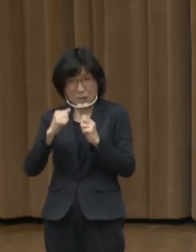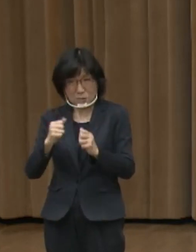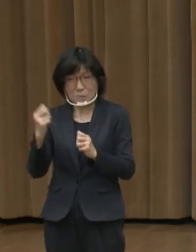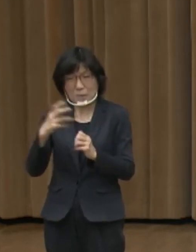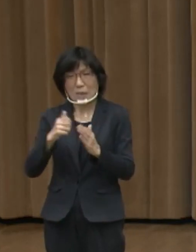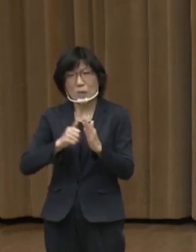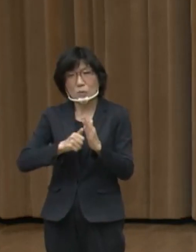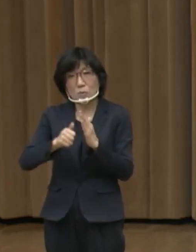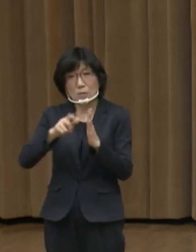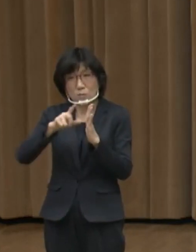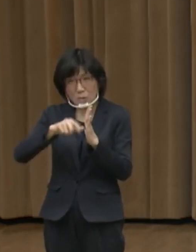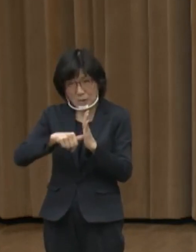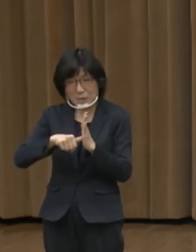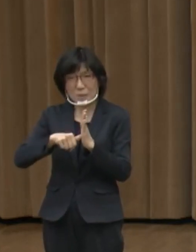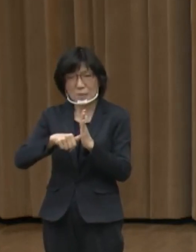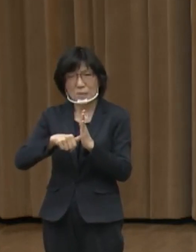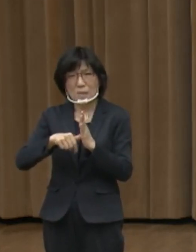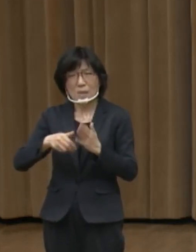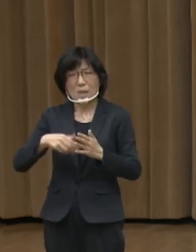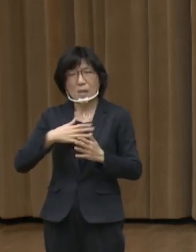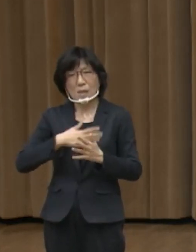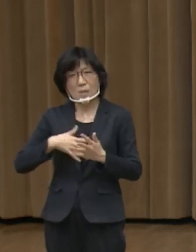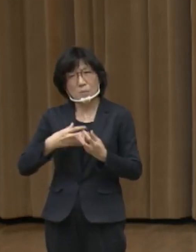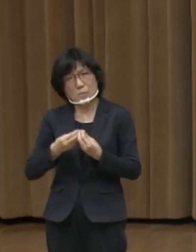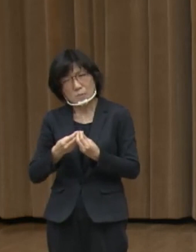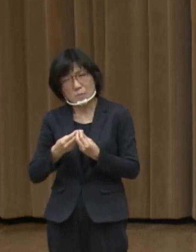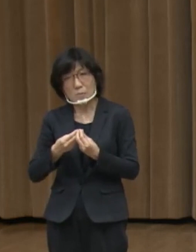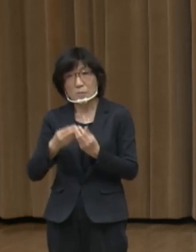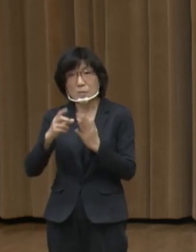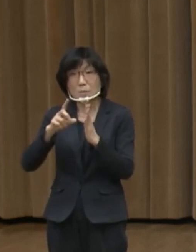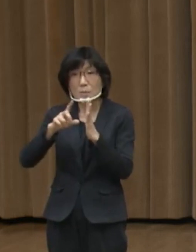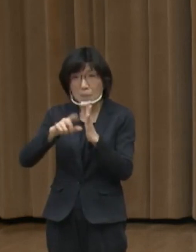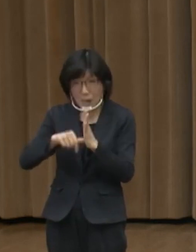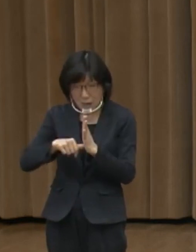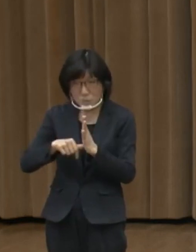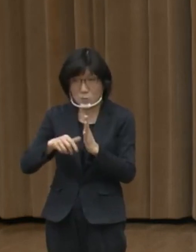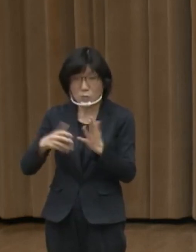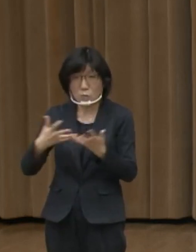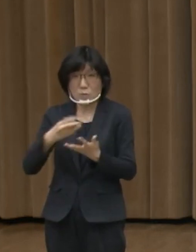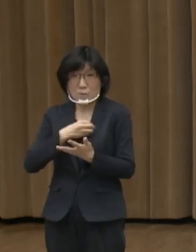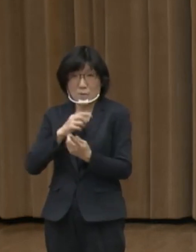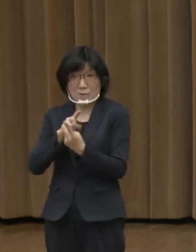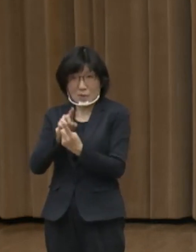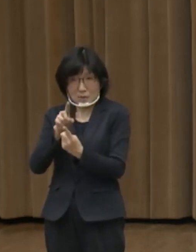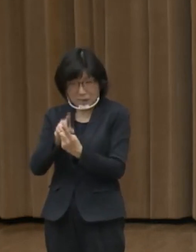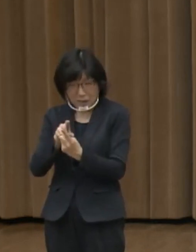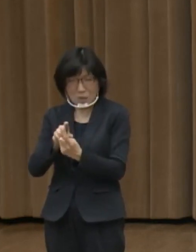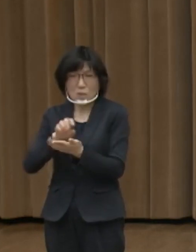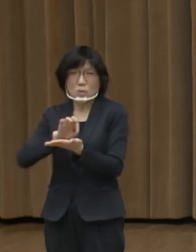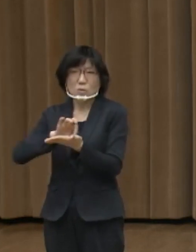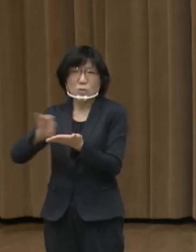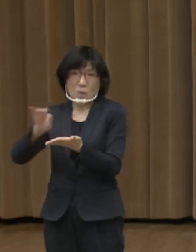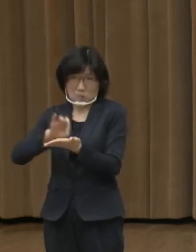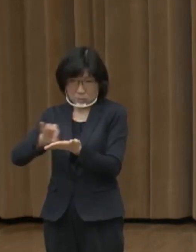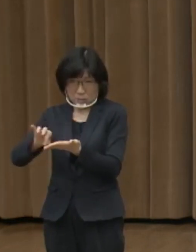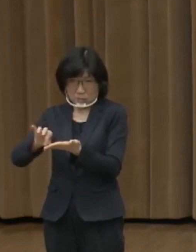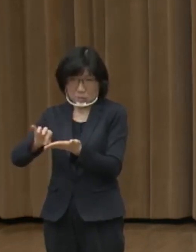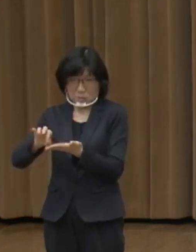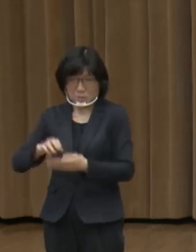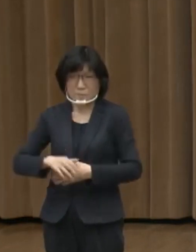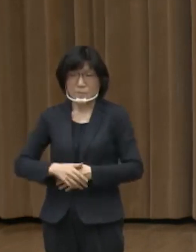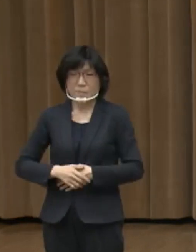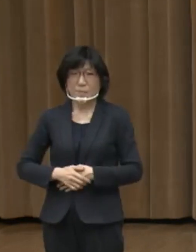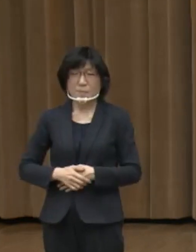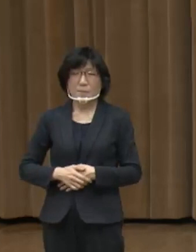出勤の際に軽度の体調不良が生じた職員に対してお使いいただくものであります